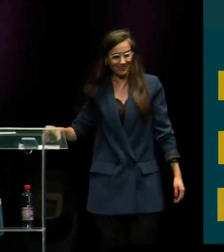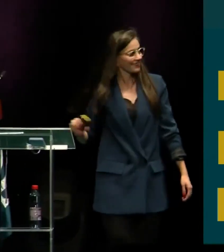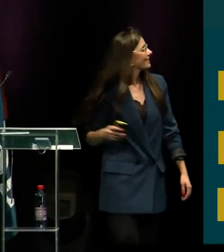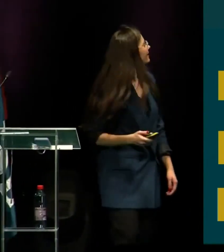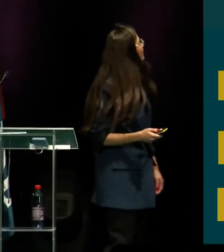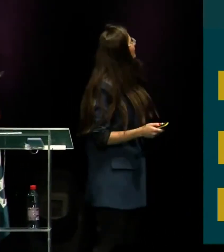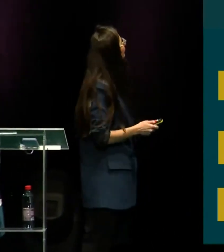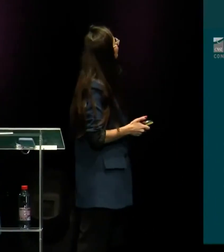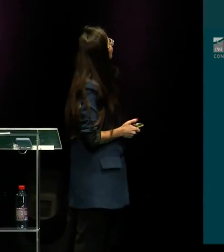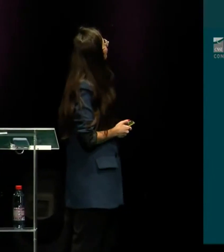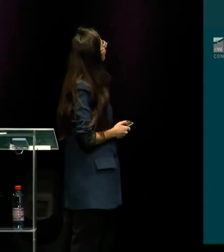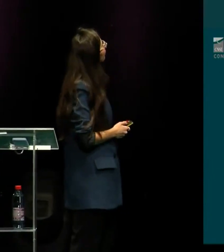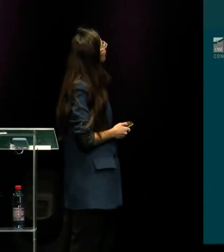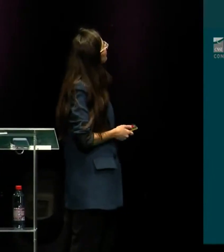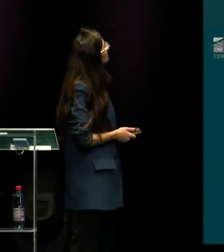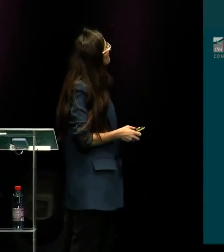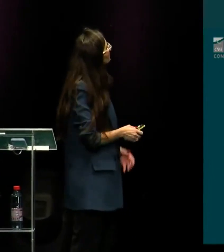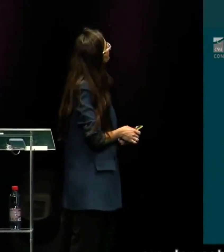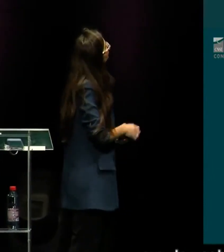de reconstrucción.